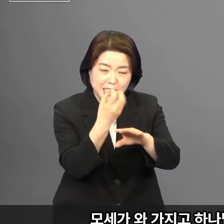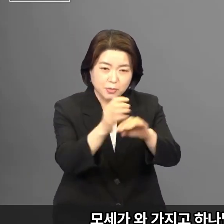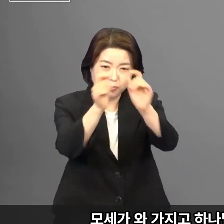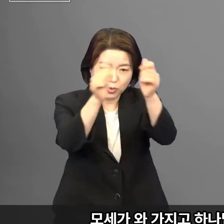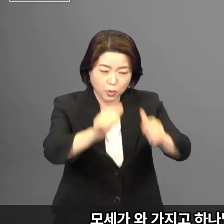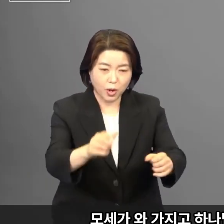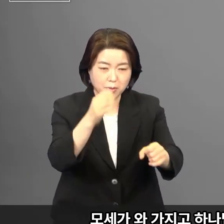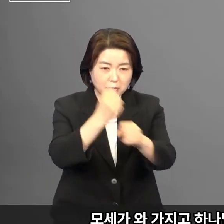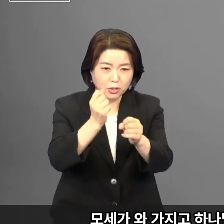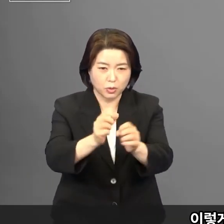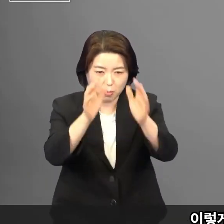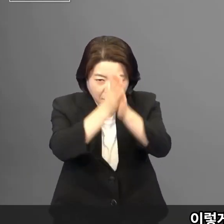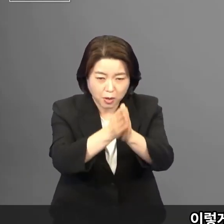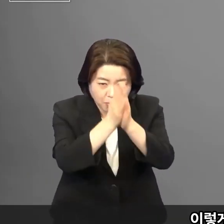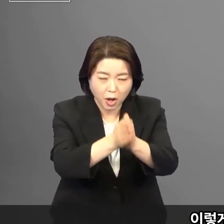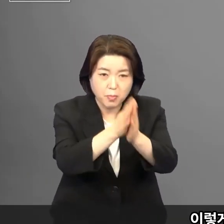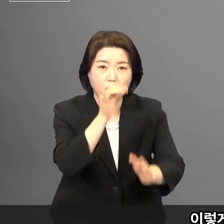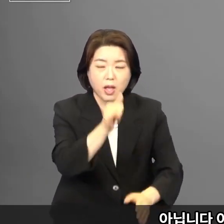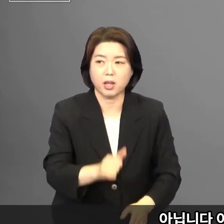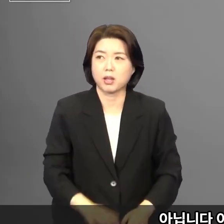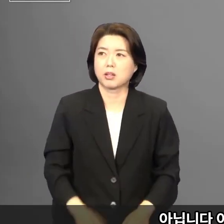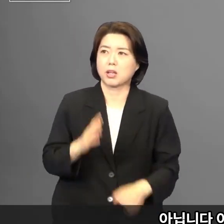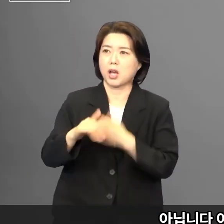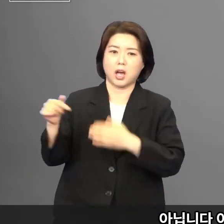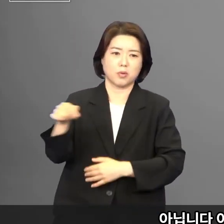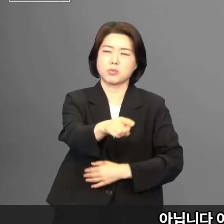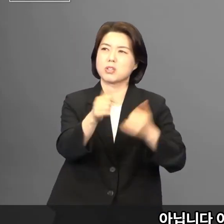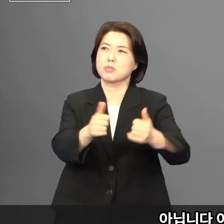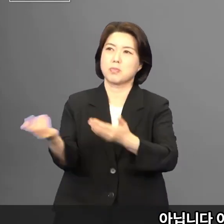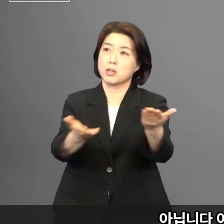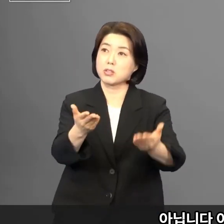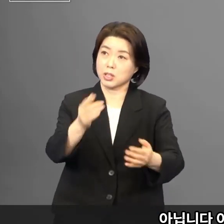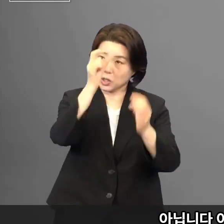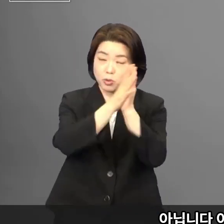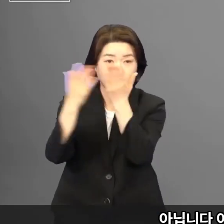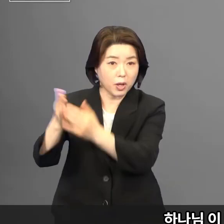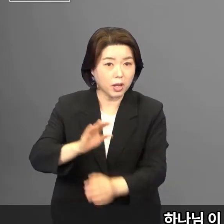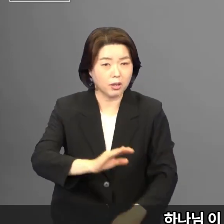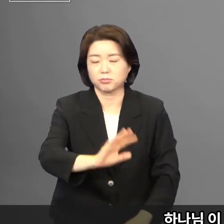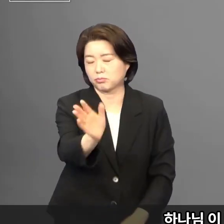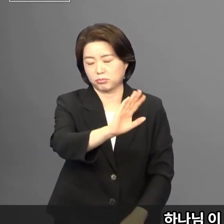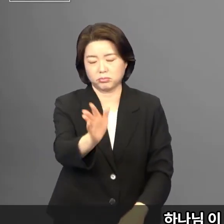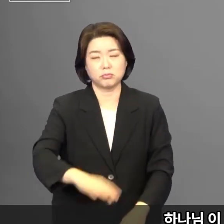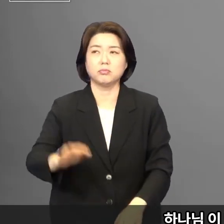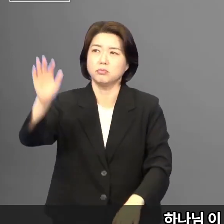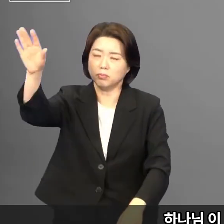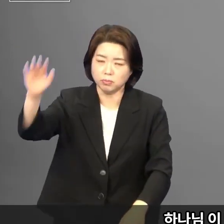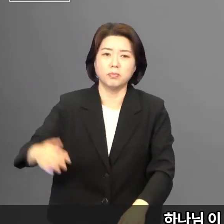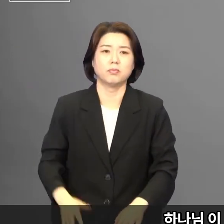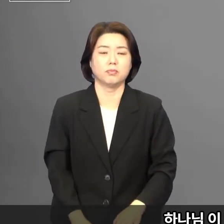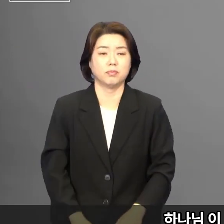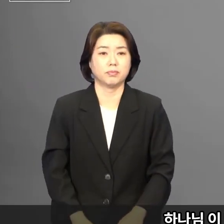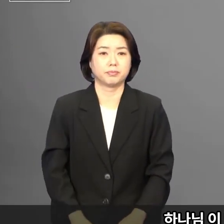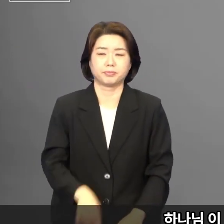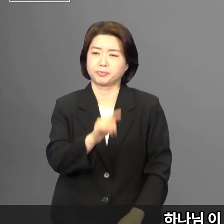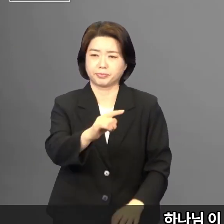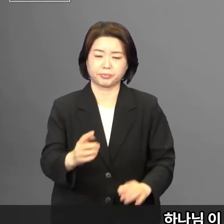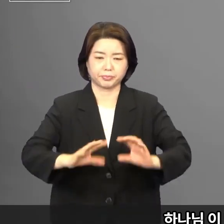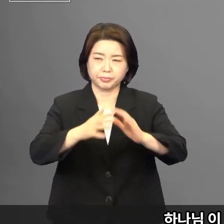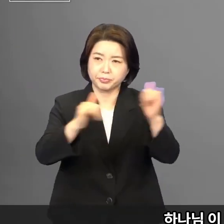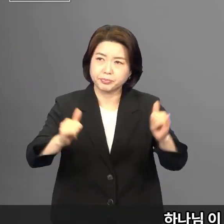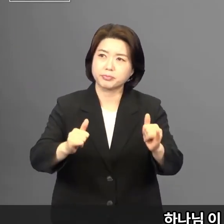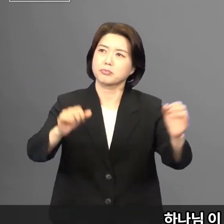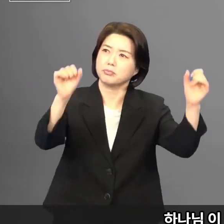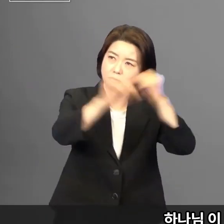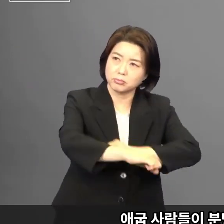저들을 다 심판해 주십시오, 이렇게 기도했죠? 아닙니다. 이렇게 기도했어요. 하나님, 이 백성을